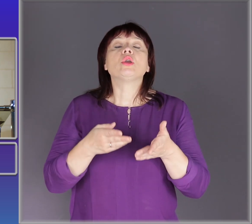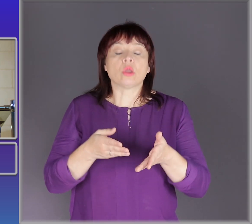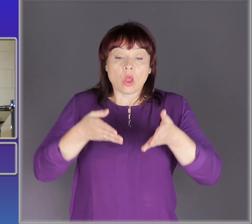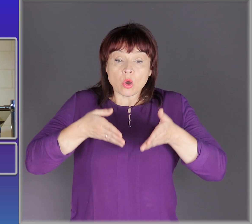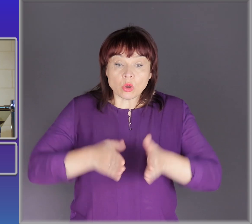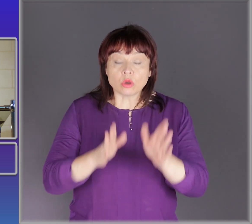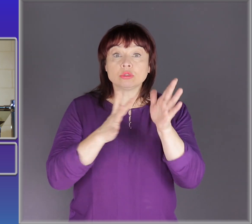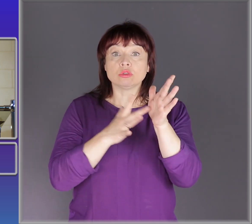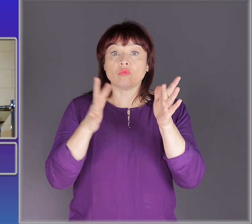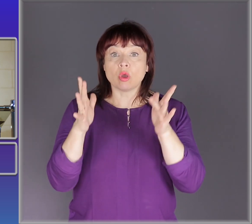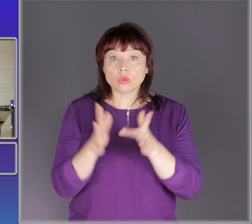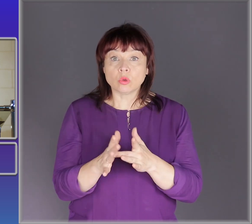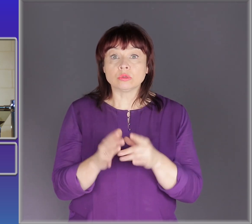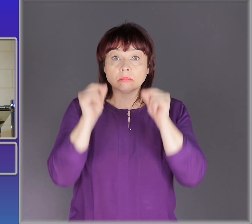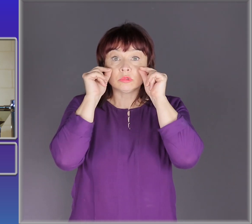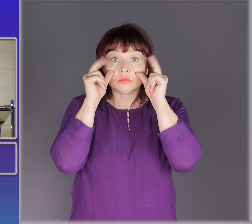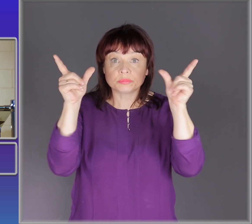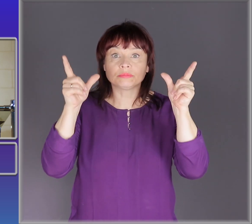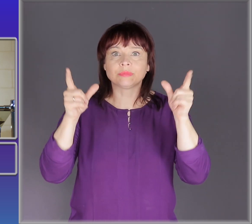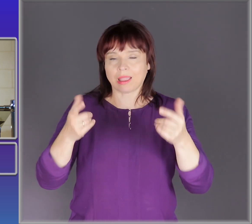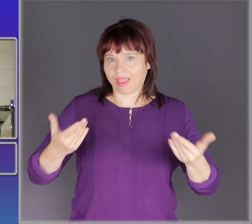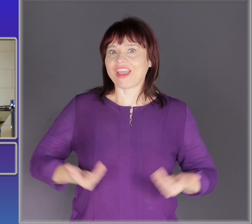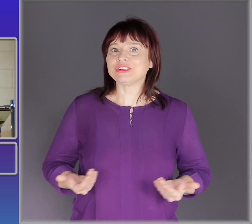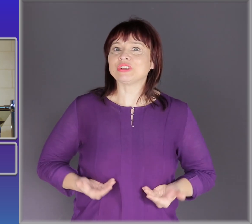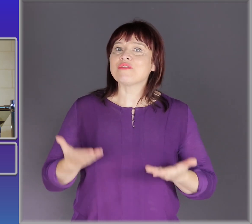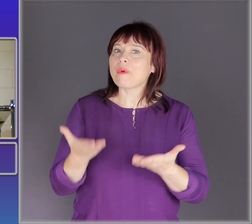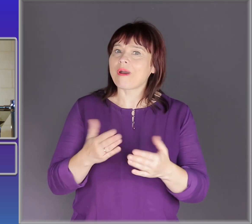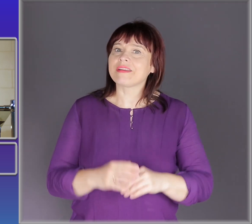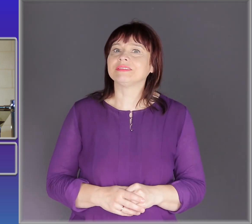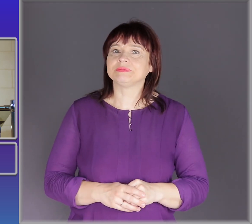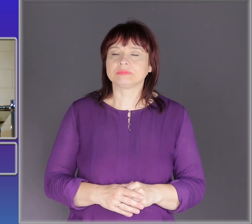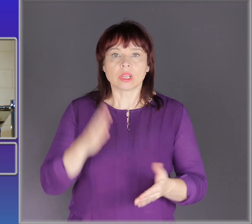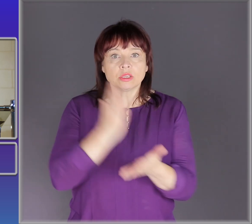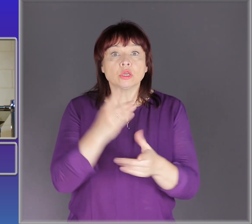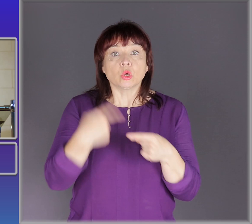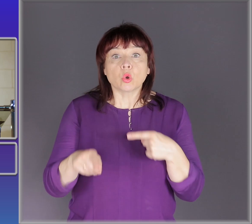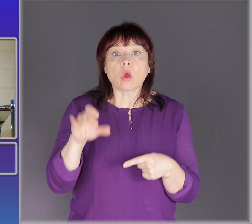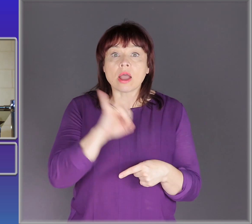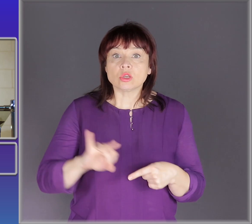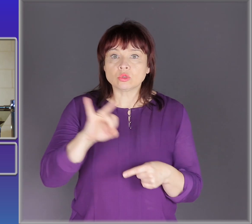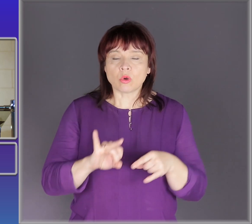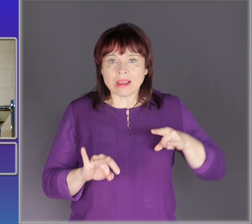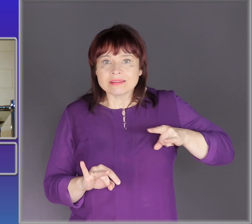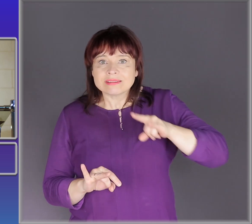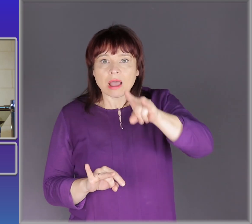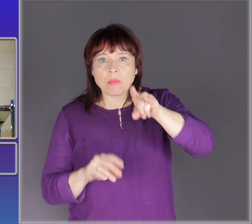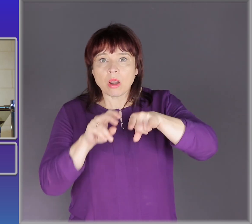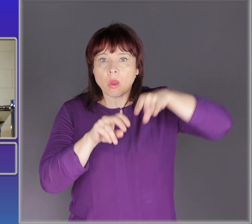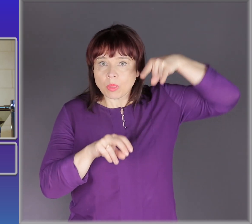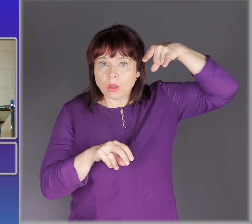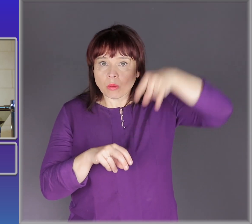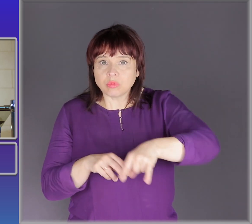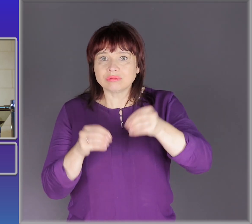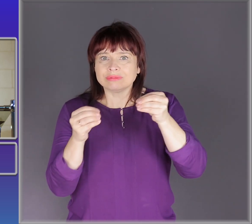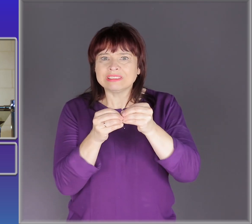в рождество и он выжил и другая история есть про все ордынского drupal самолета с 10000